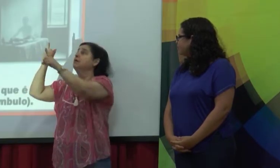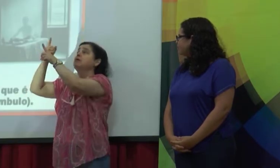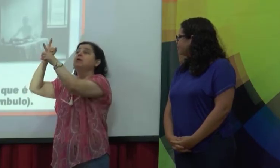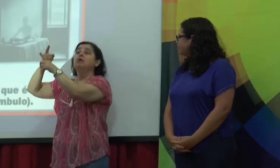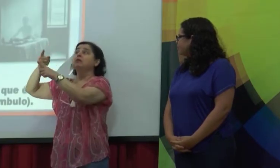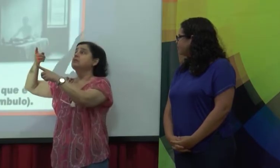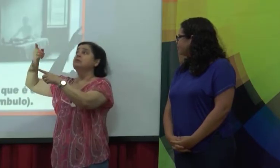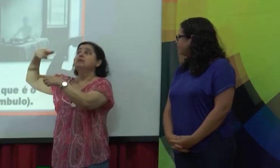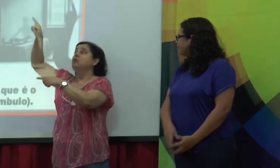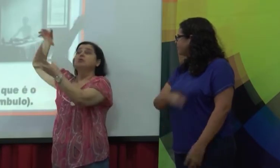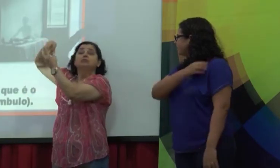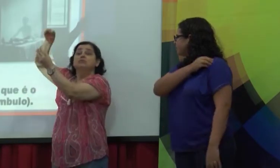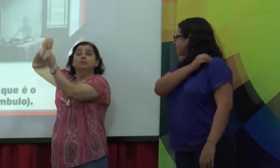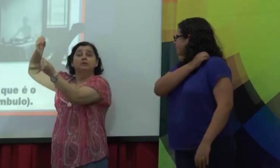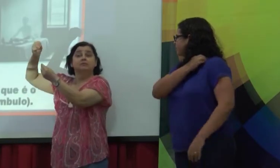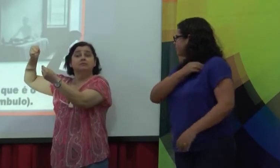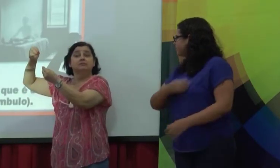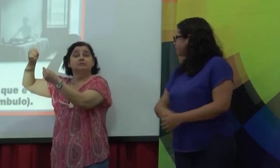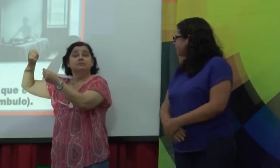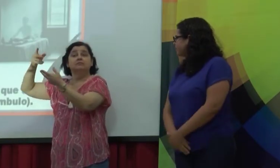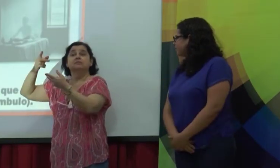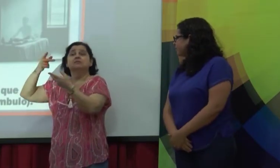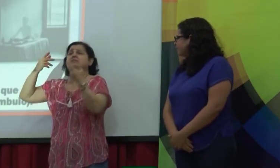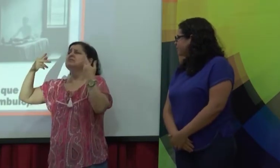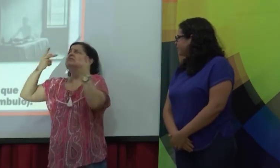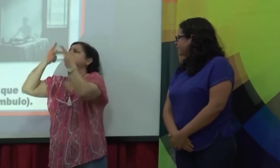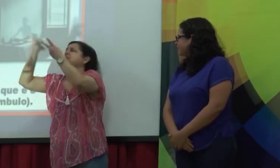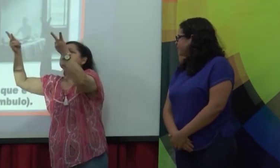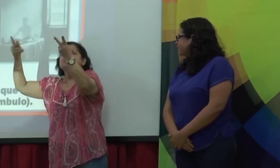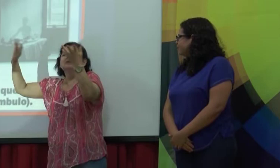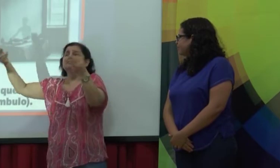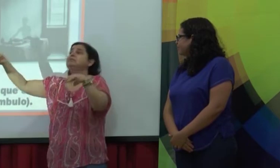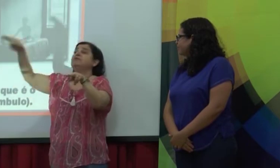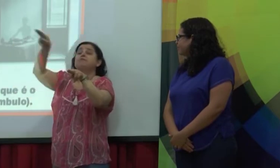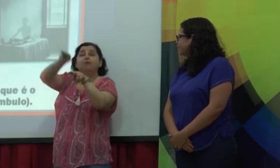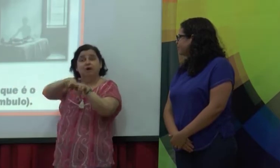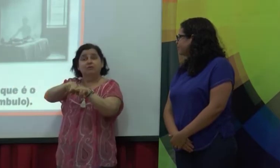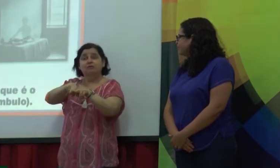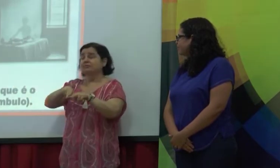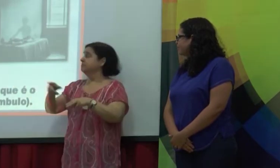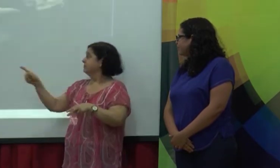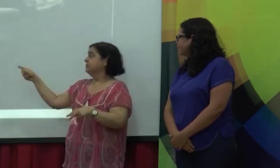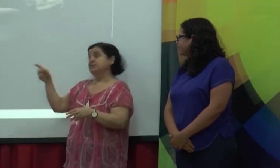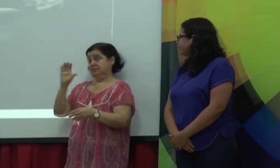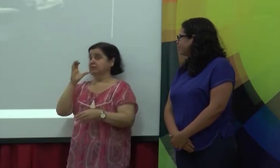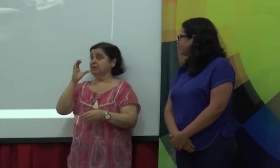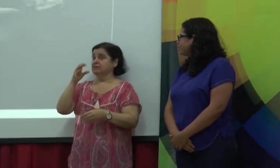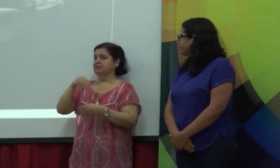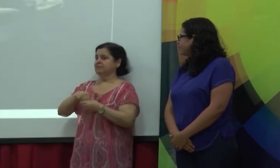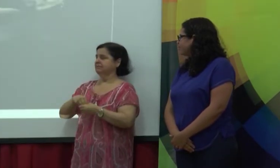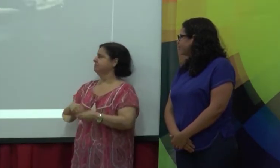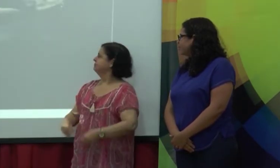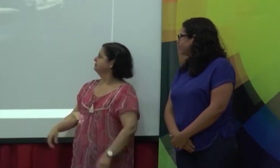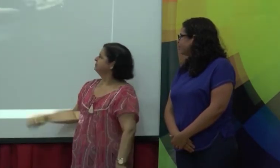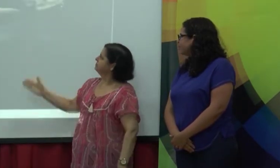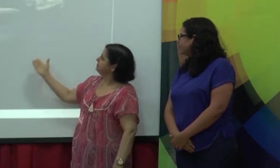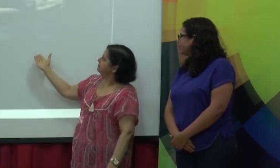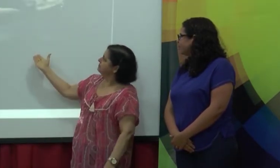dormindo e o espírito saindo, né? Mas ele vai para onde? Ele vai e